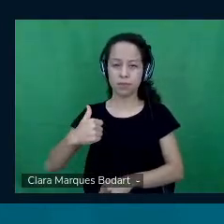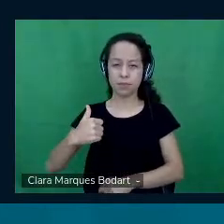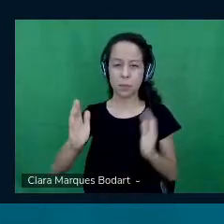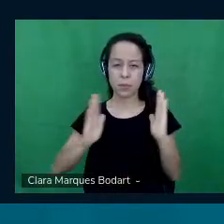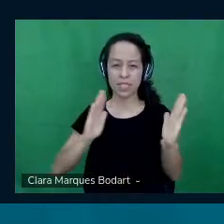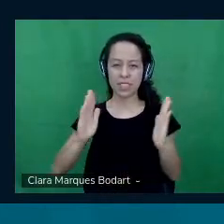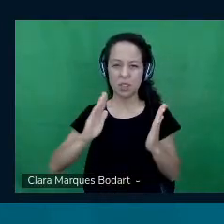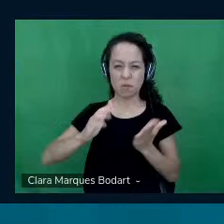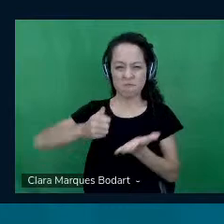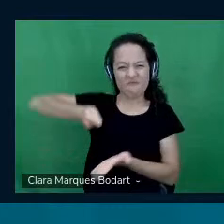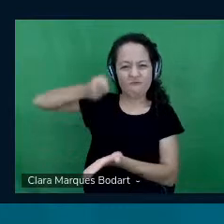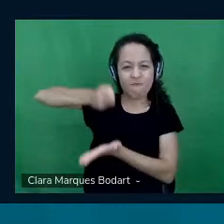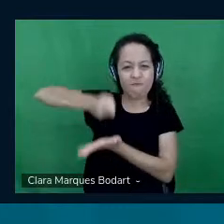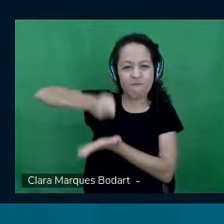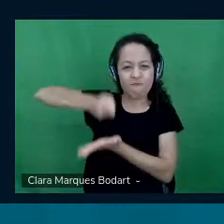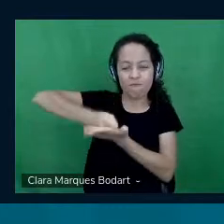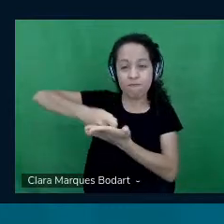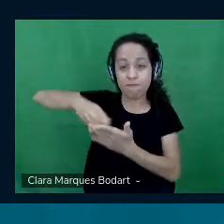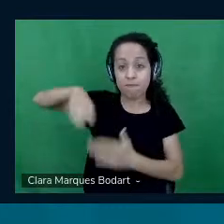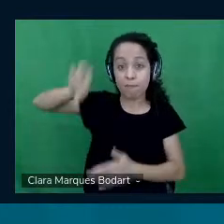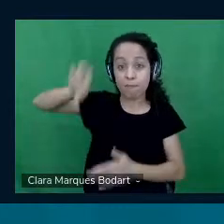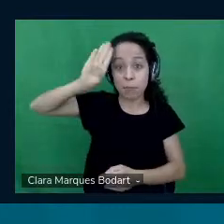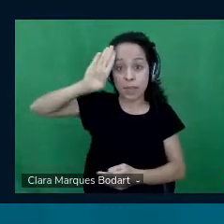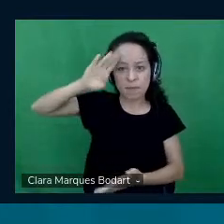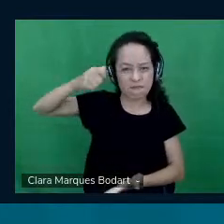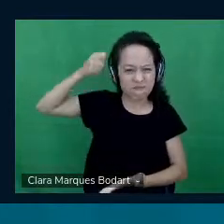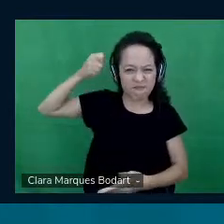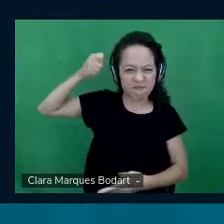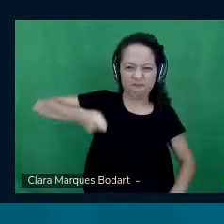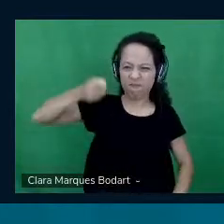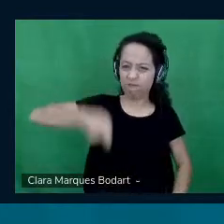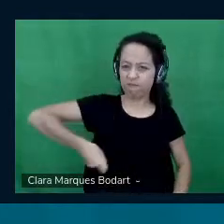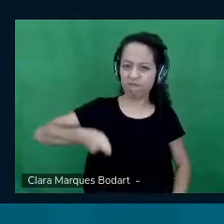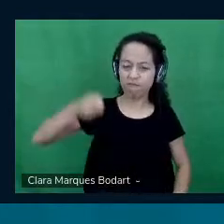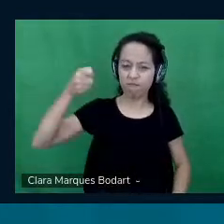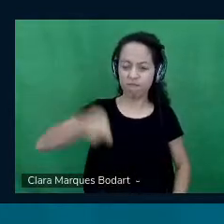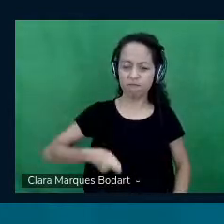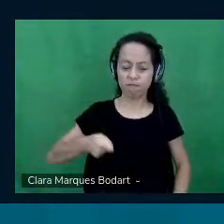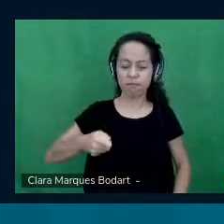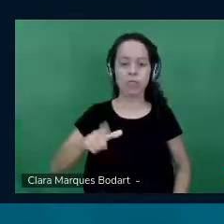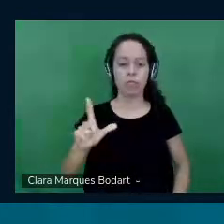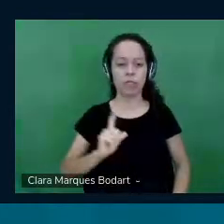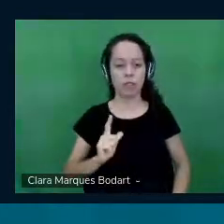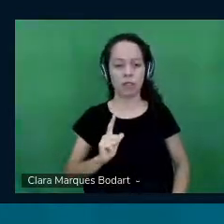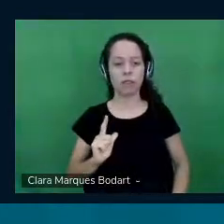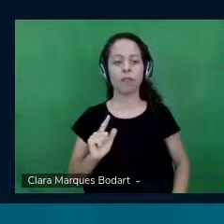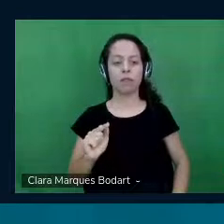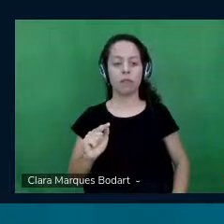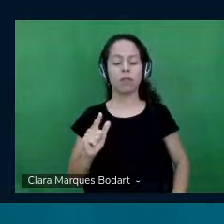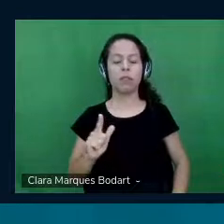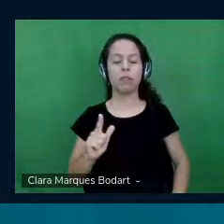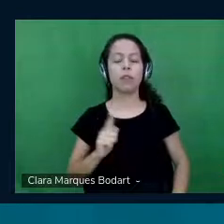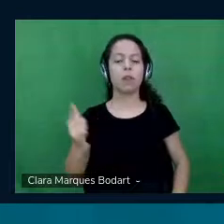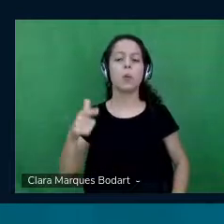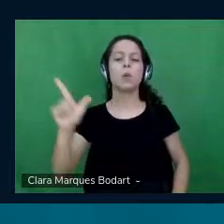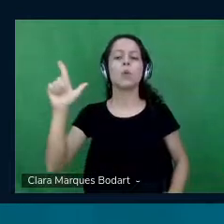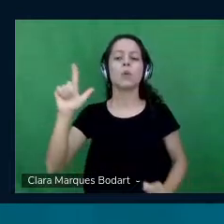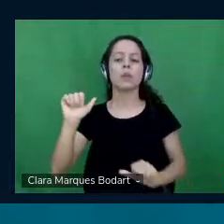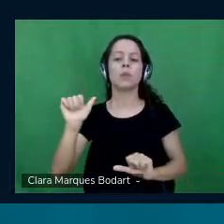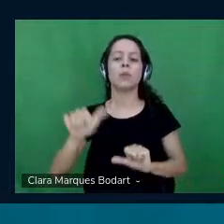ditadura civil-militar, né, nós tivemos, então, uma outra reforma,